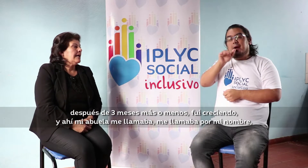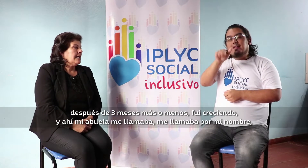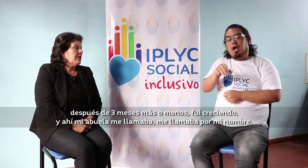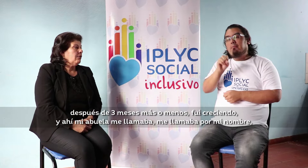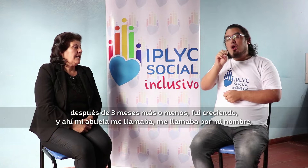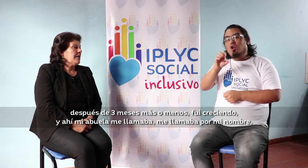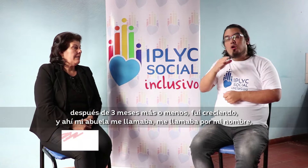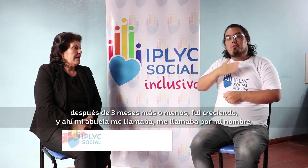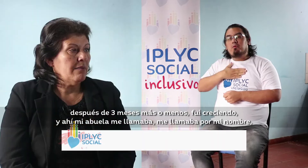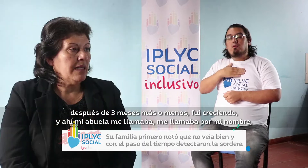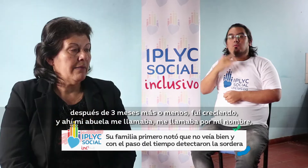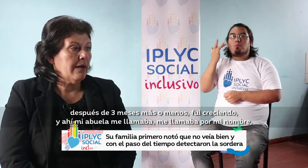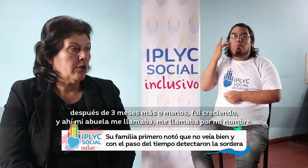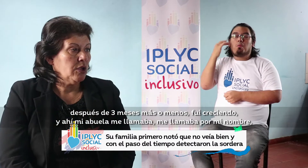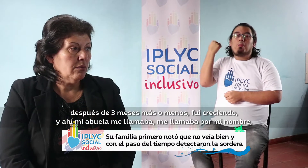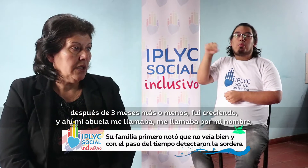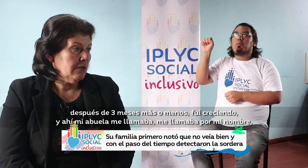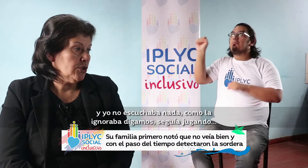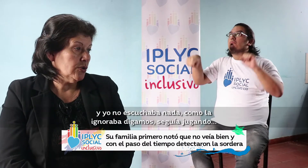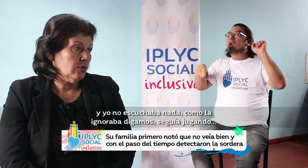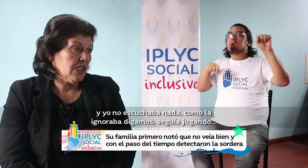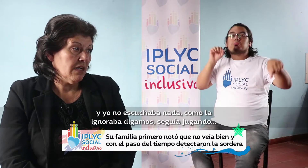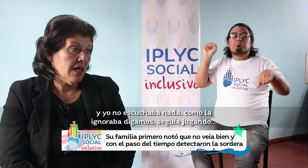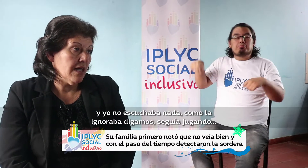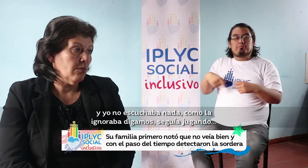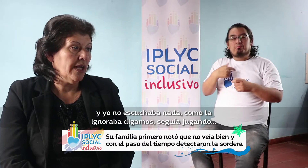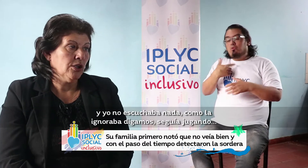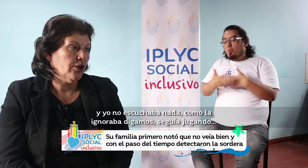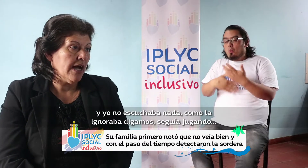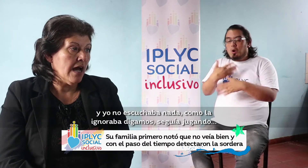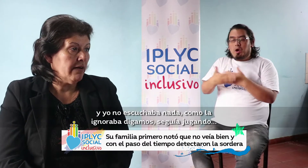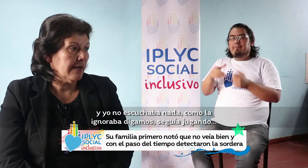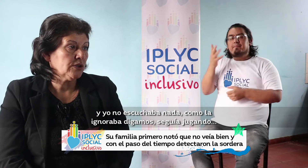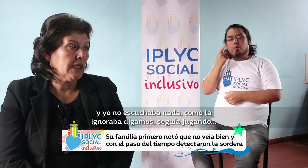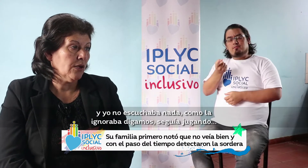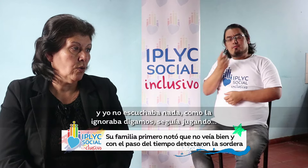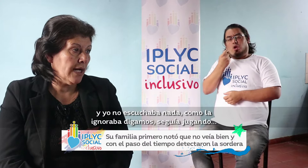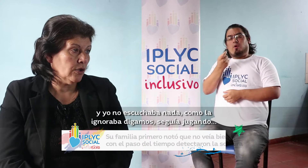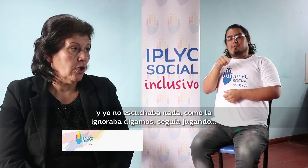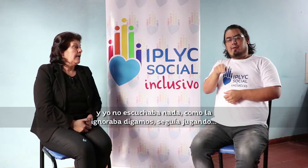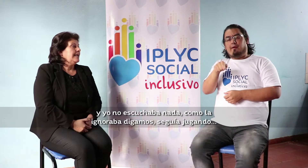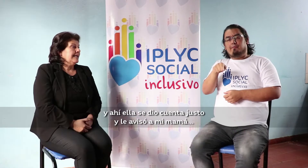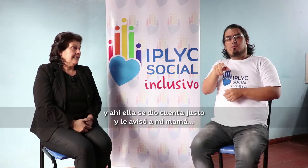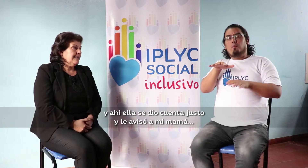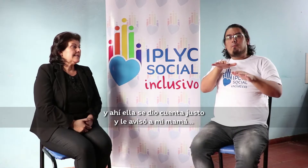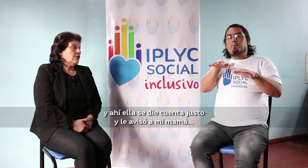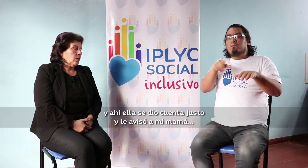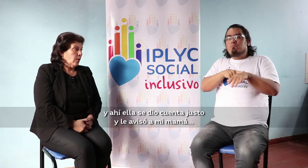ahí mi abuela me llamaba por mi nombre y yo no escuchaba nada, como la ignoraba, digamos, seguía jugando. Y ahí ella se dio